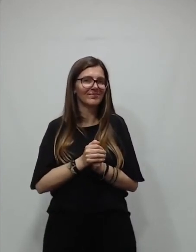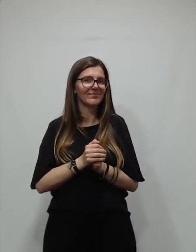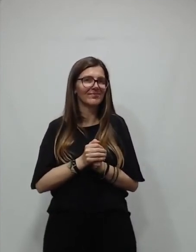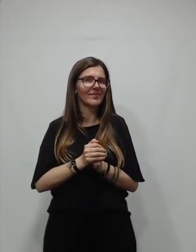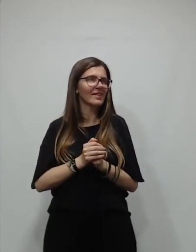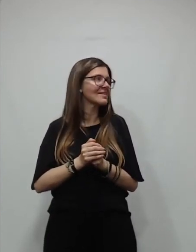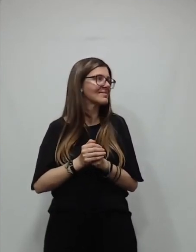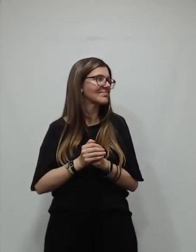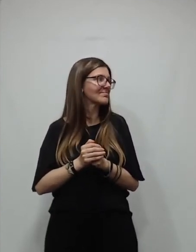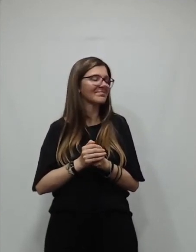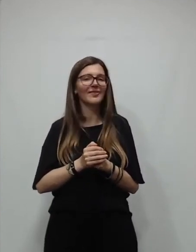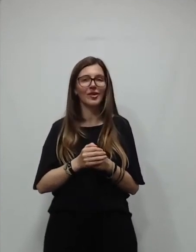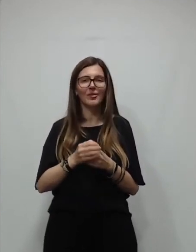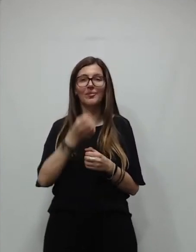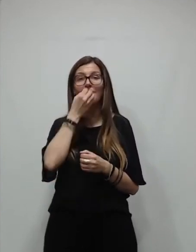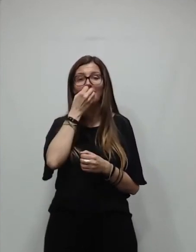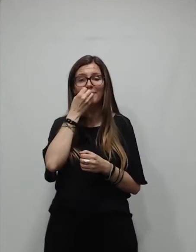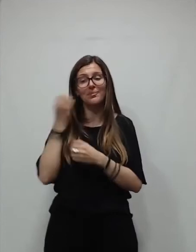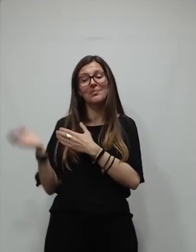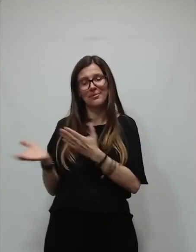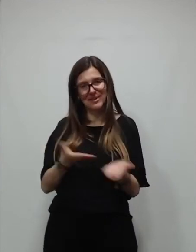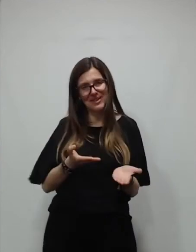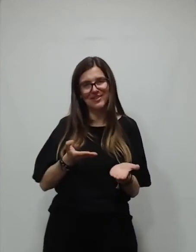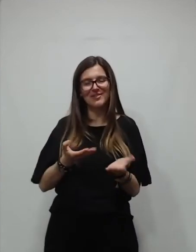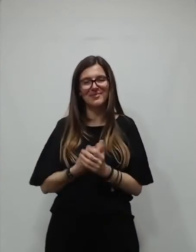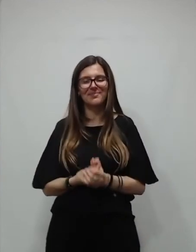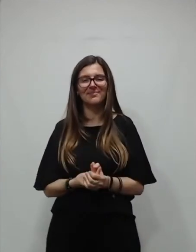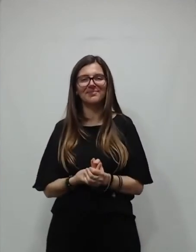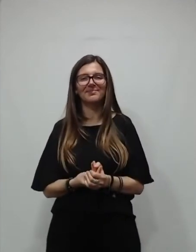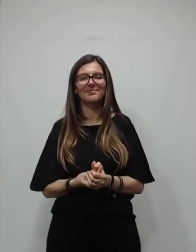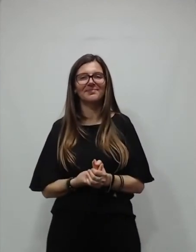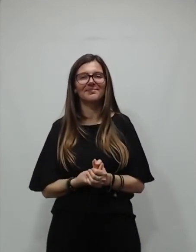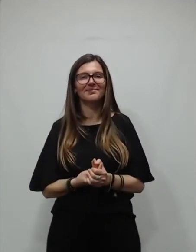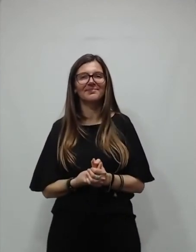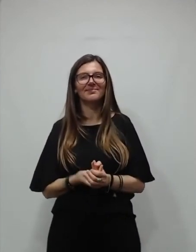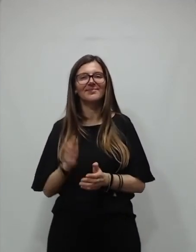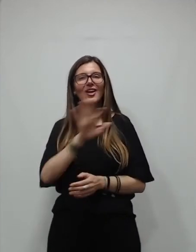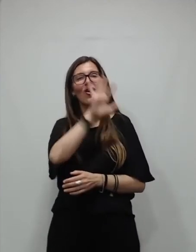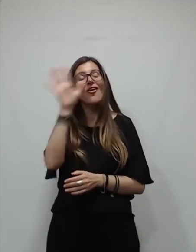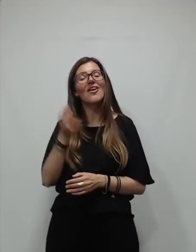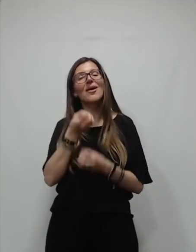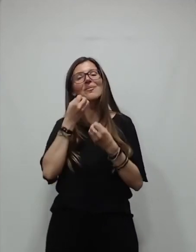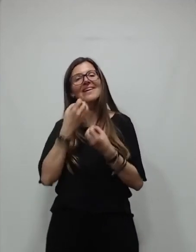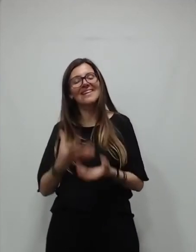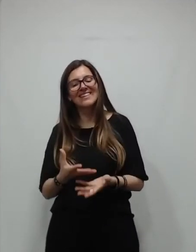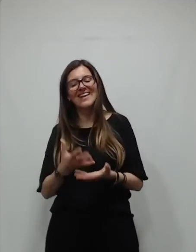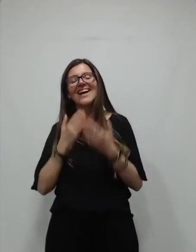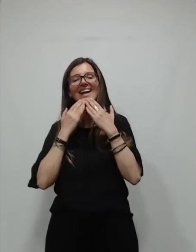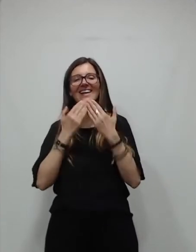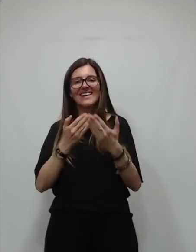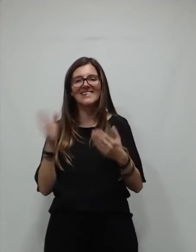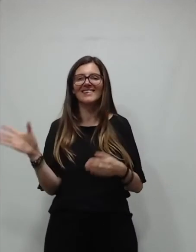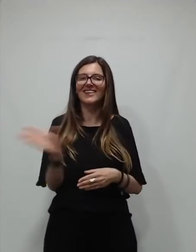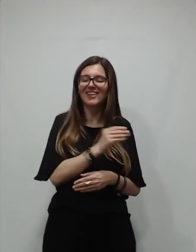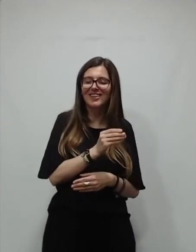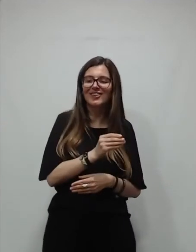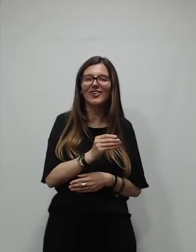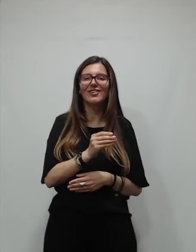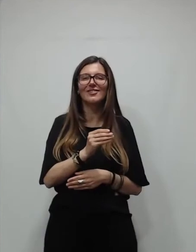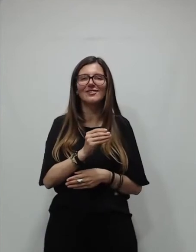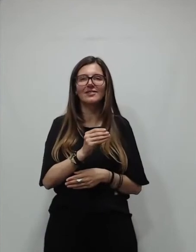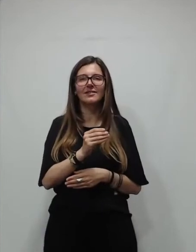Ok, bienvenidos, bienvenida. Gracias. Hola, ¿qué tal? Gracias a todas por estar